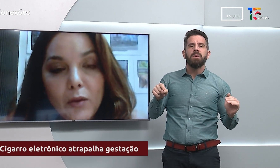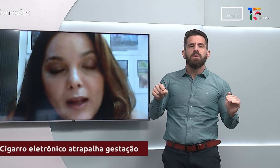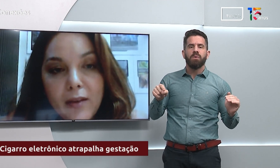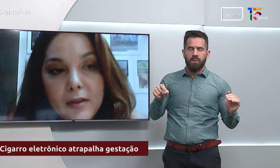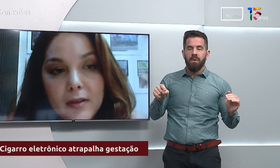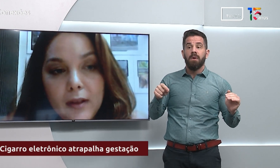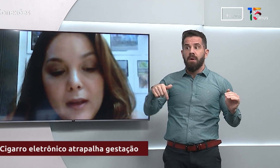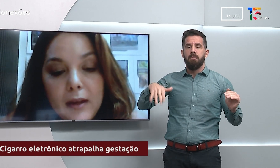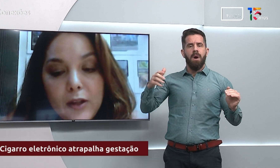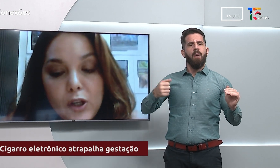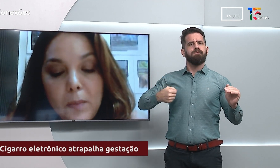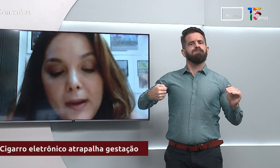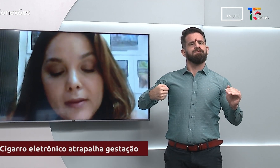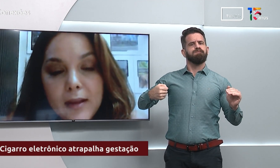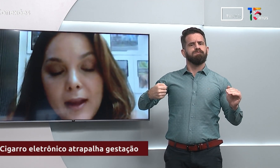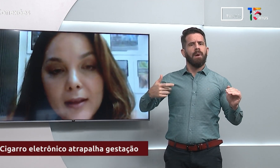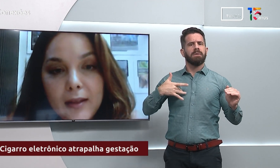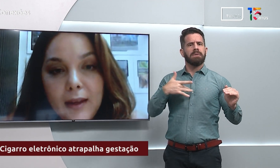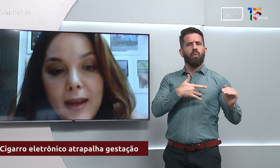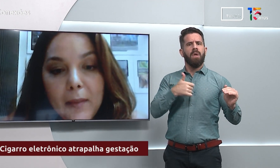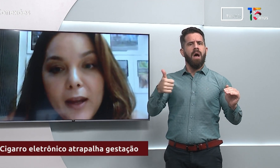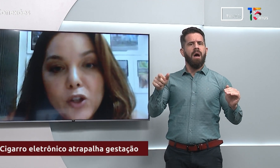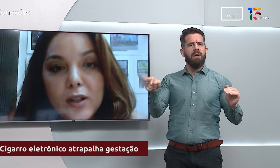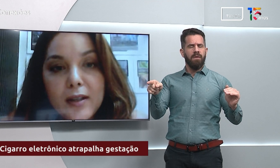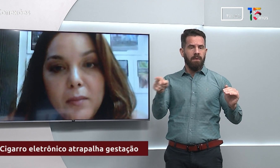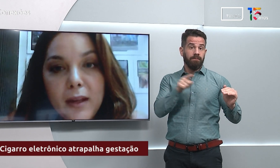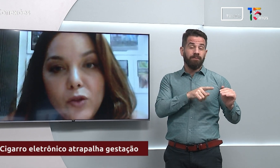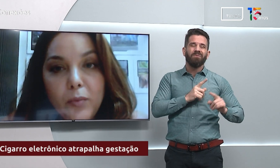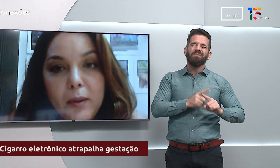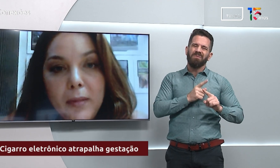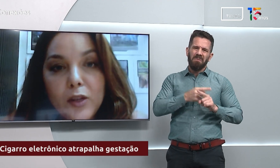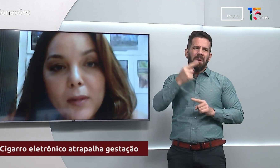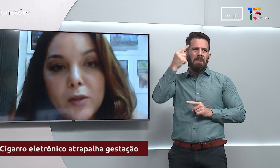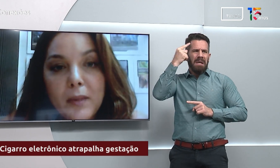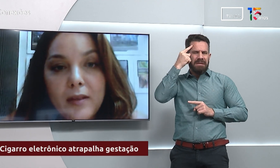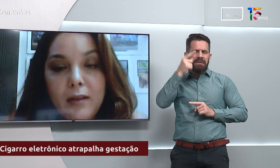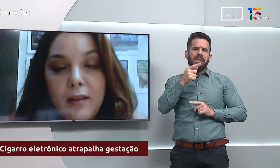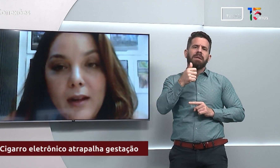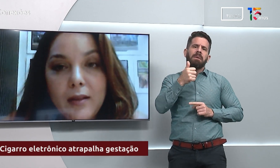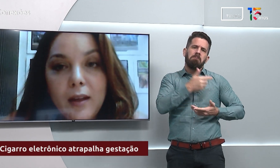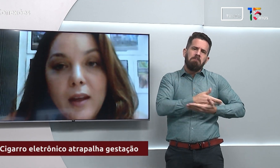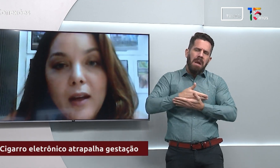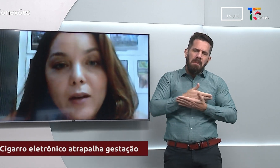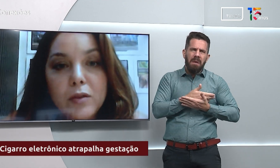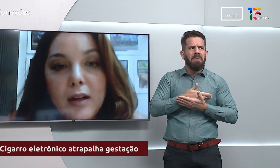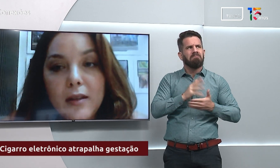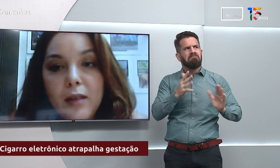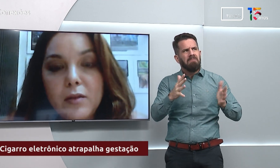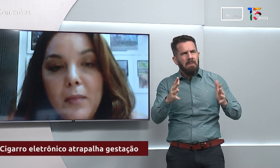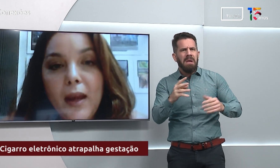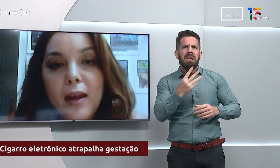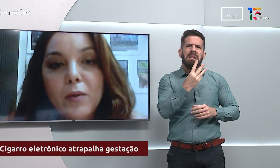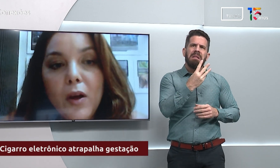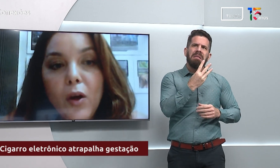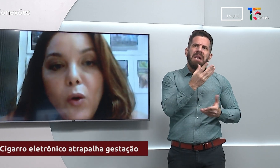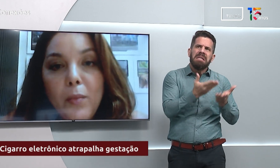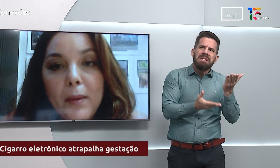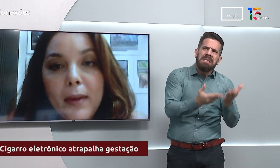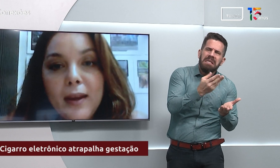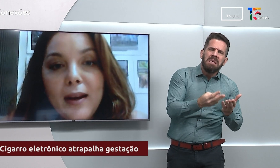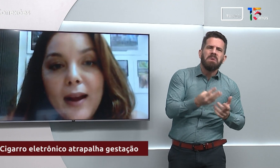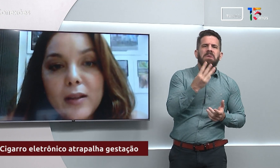período propício para o nascimento. E outro dado importante, que comparando esses bebês dos outros bebês de mães que não